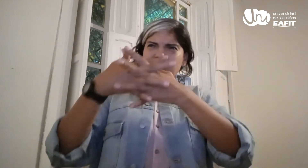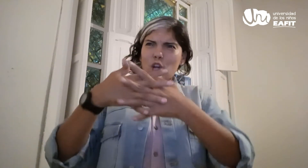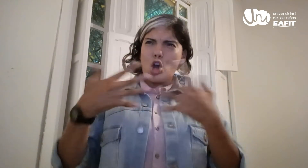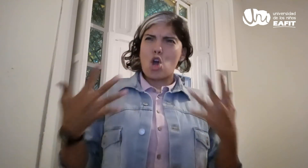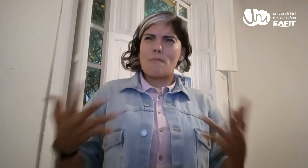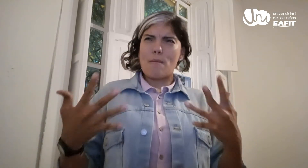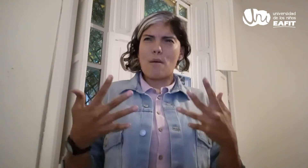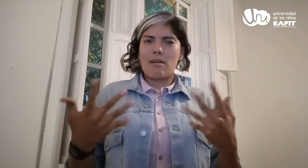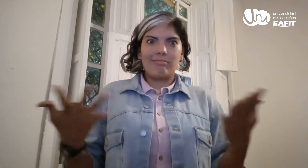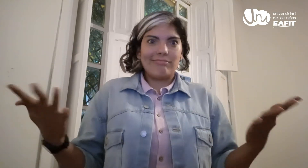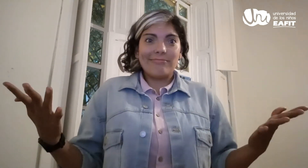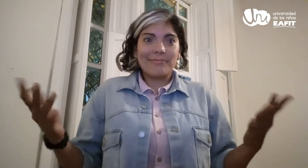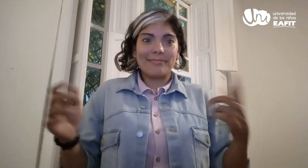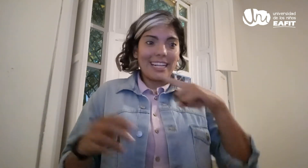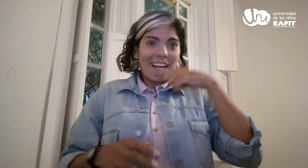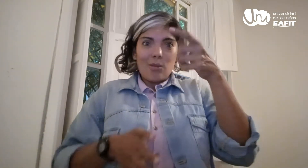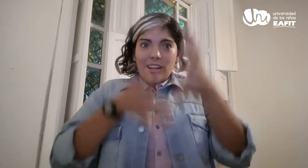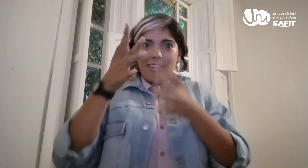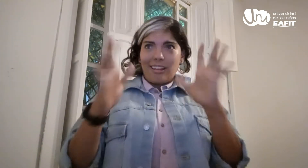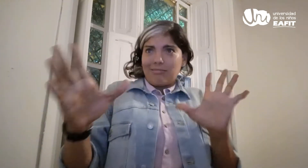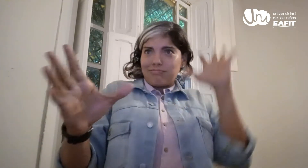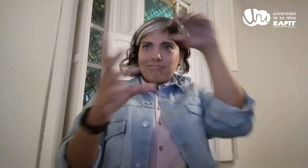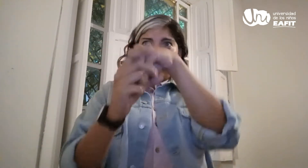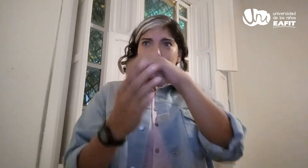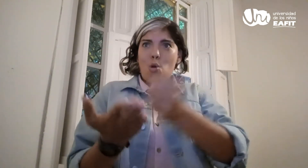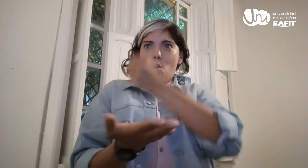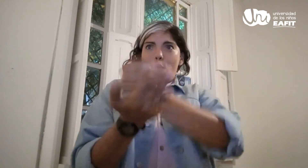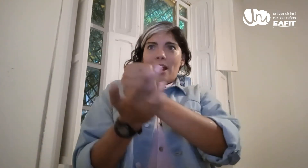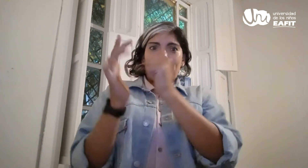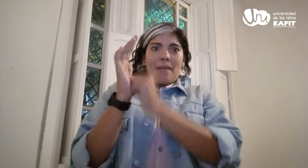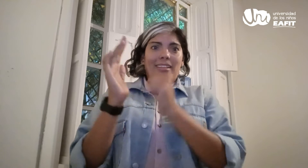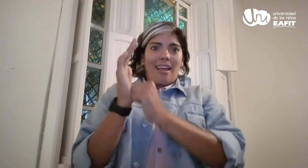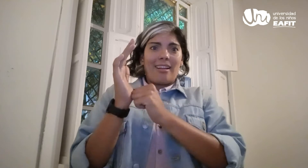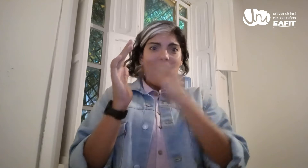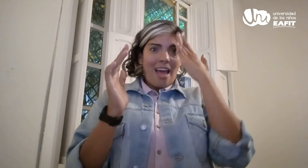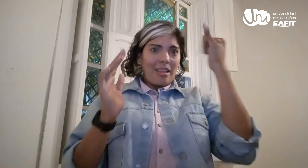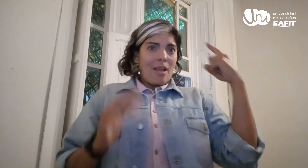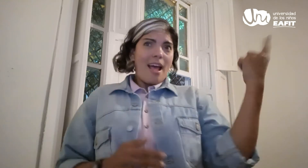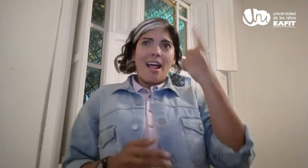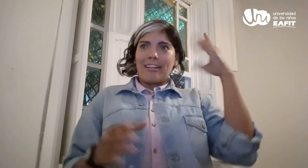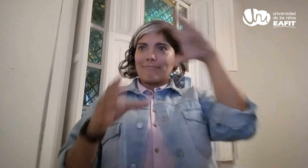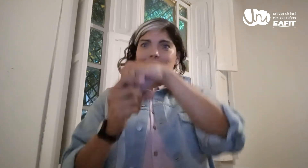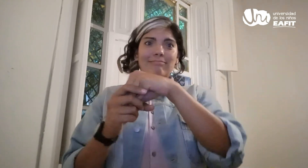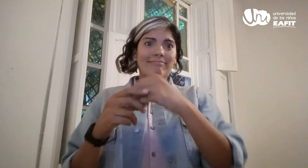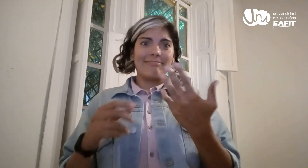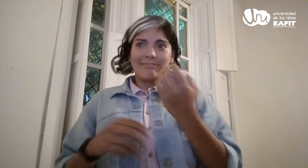allí cuando me pregunto qué acciones se podrían tomar y parten del conocimiento de la lengua de señas. Una propuesta es crear una